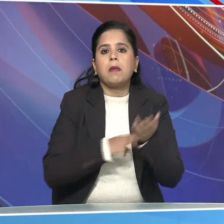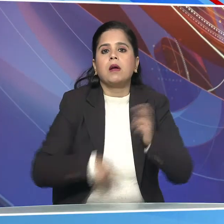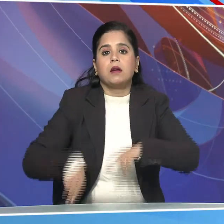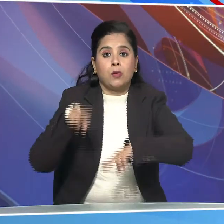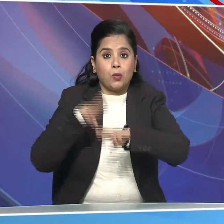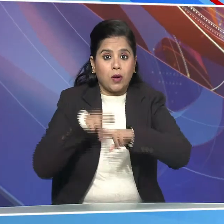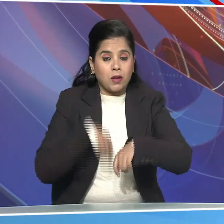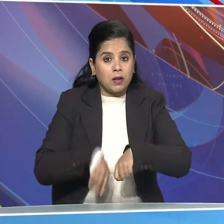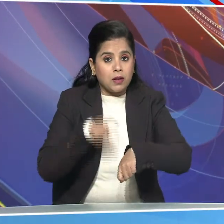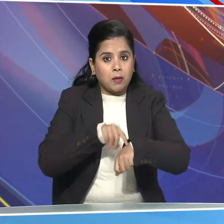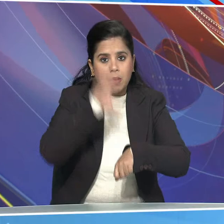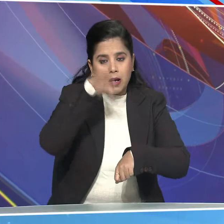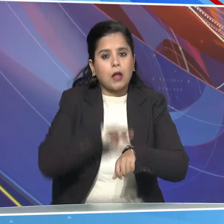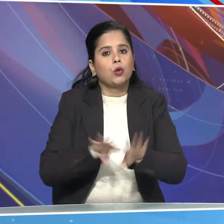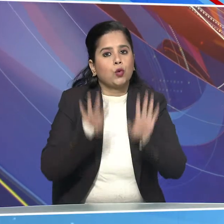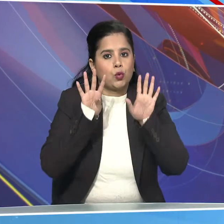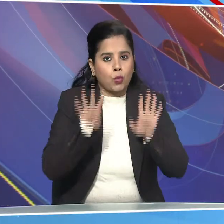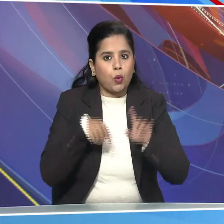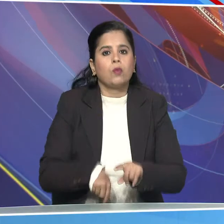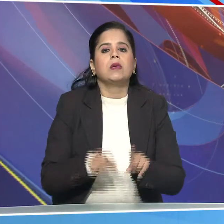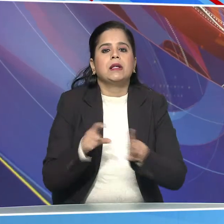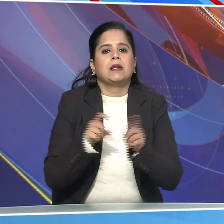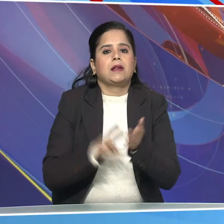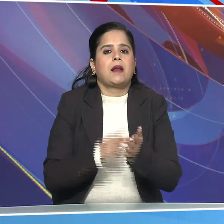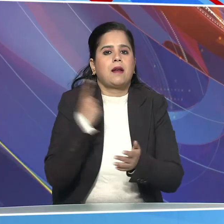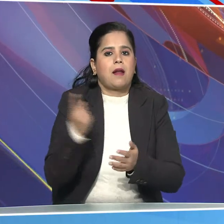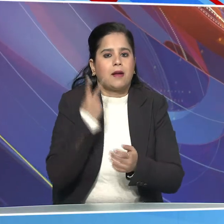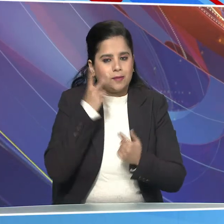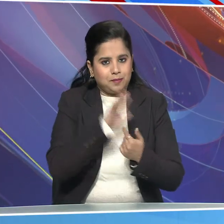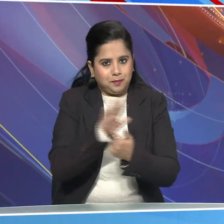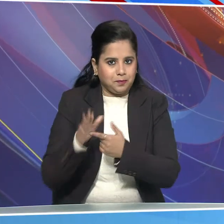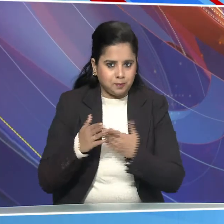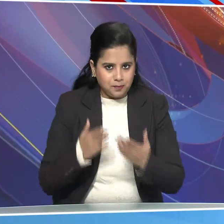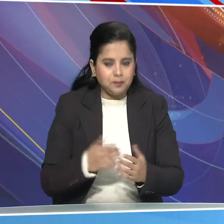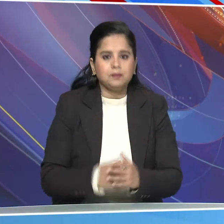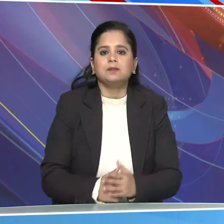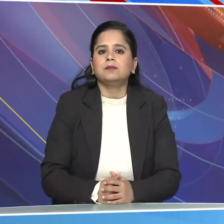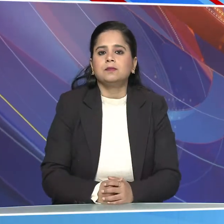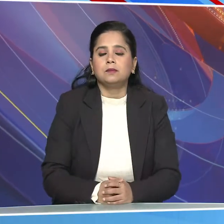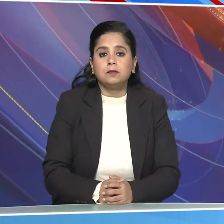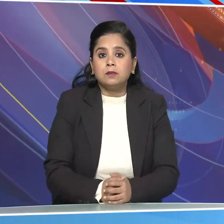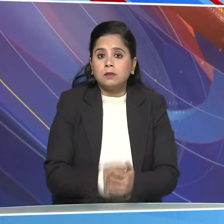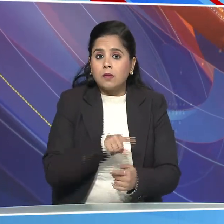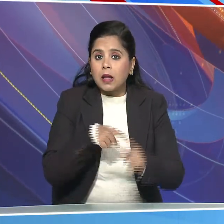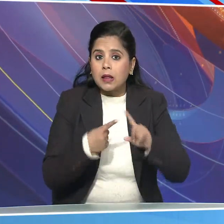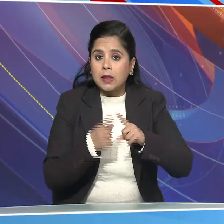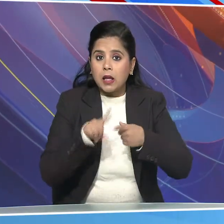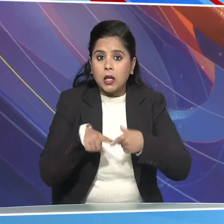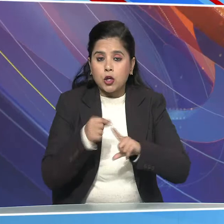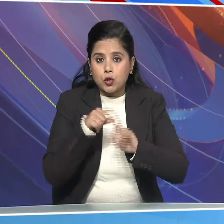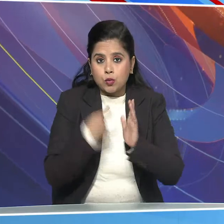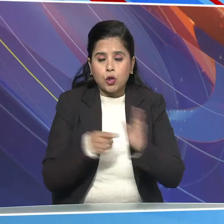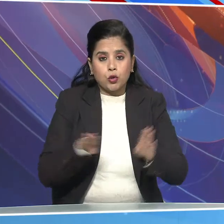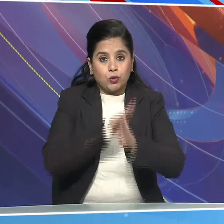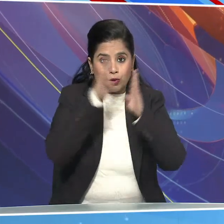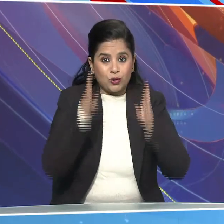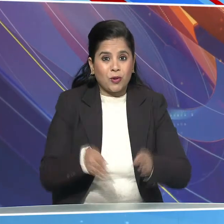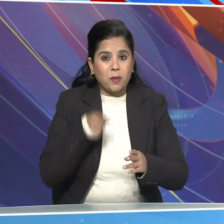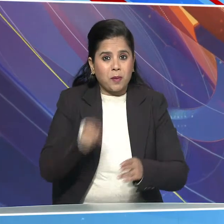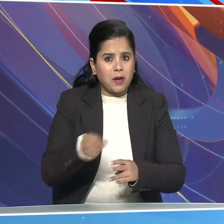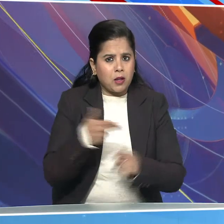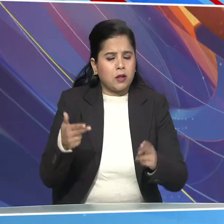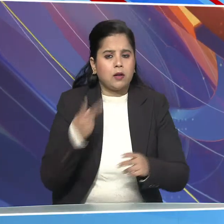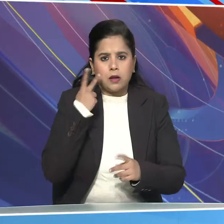शुक्रवार रात 9:00 बजे सिर्फ डीडी नेशनल पर तेजपुर जनरल स्टोर में आज आप देखेंगे